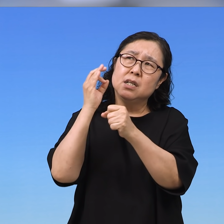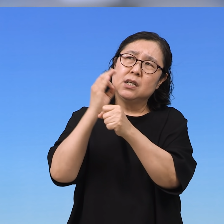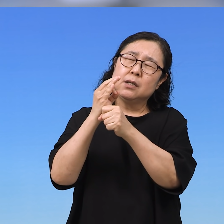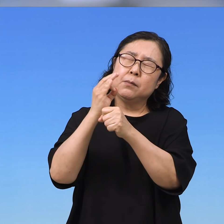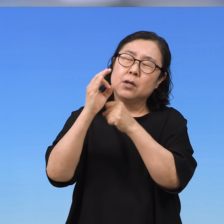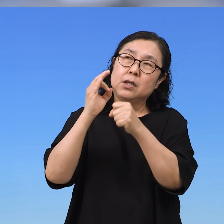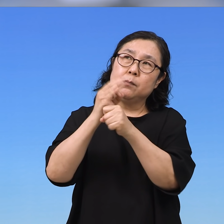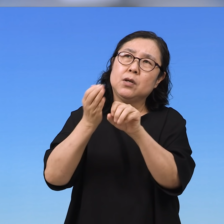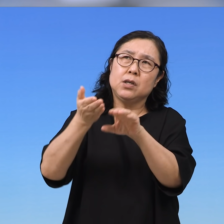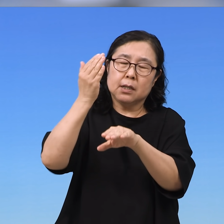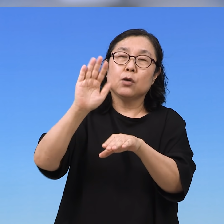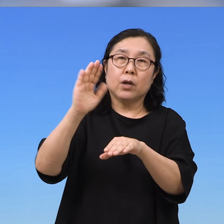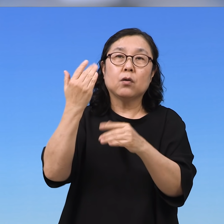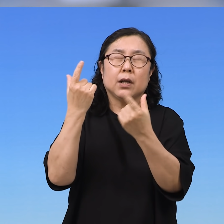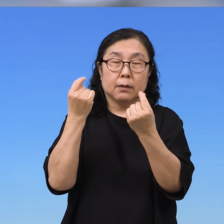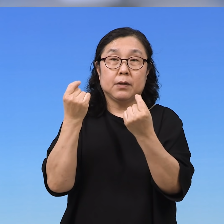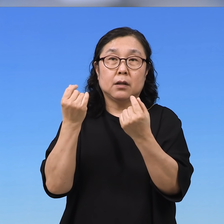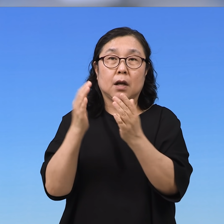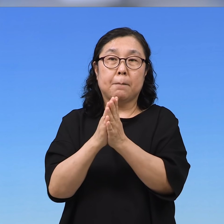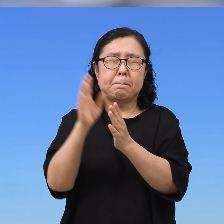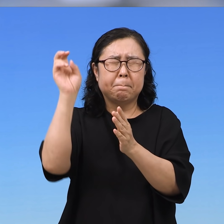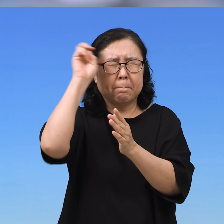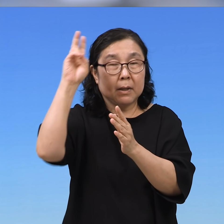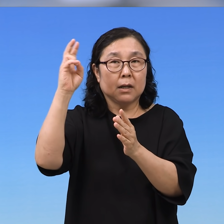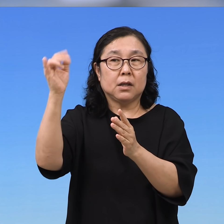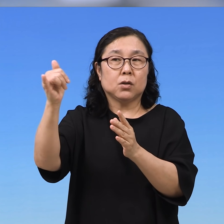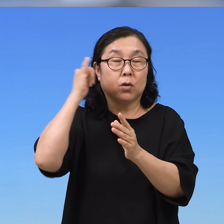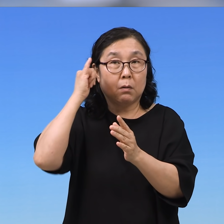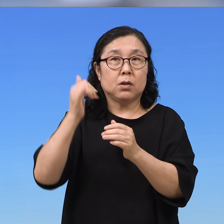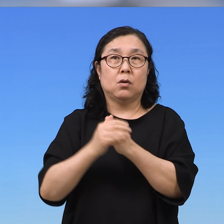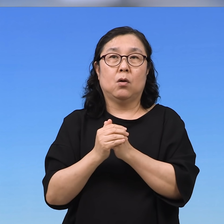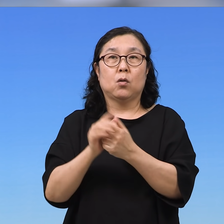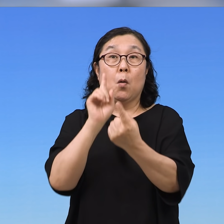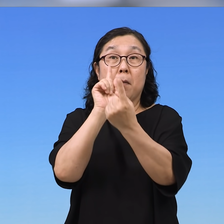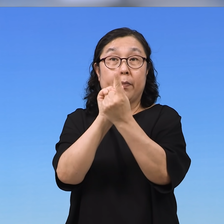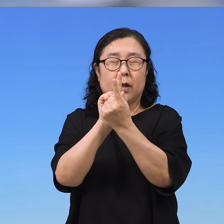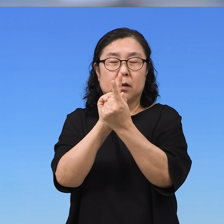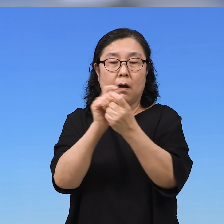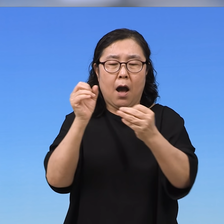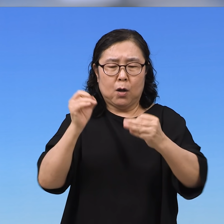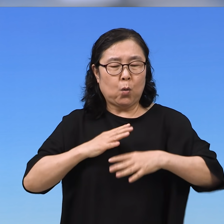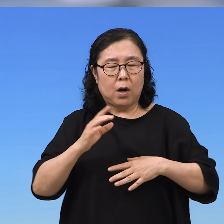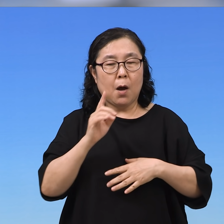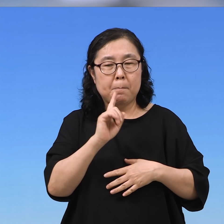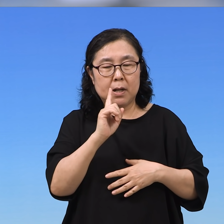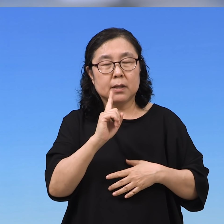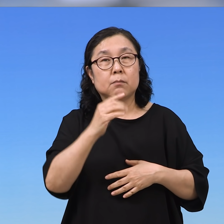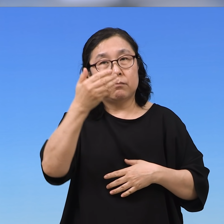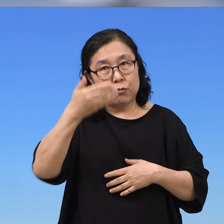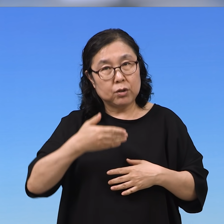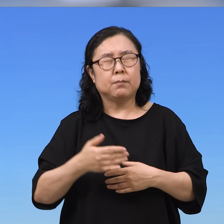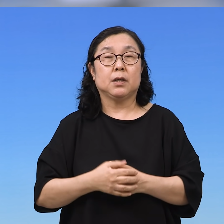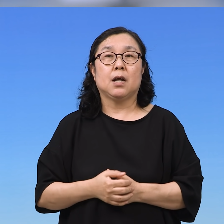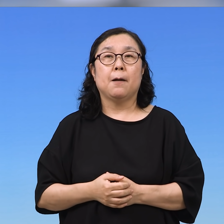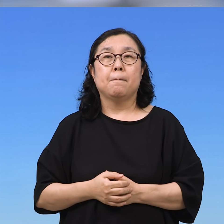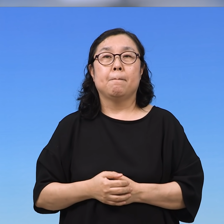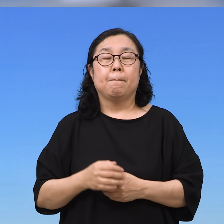10년이 넘었던 것 같은데 뜬금없이 전화가 왔어요. 그래서 만났더니 참 놀라운 얘기를